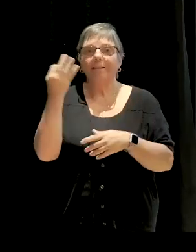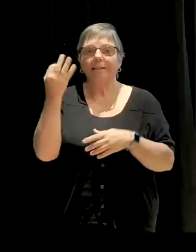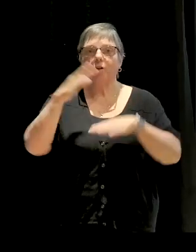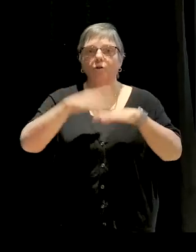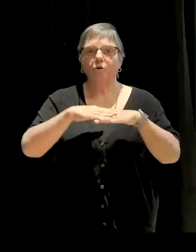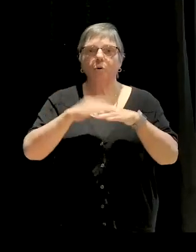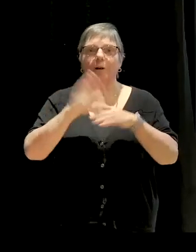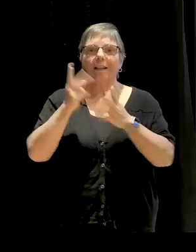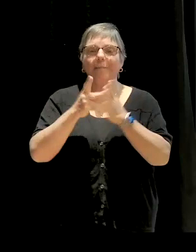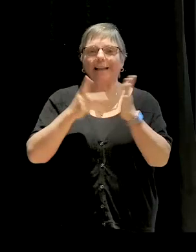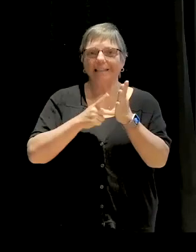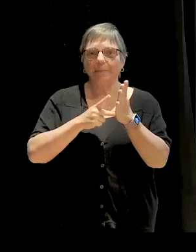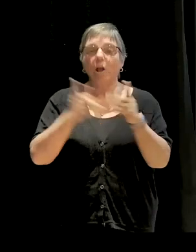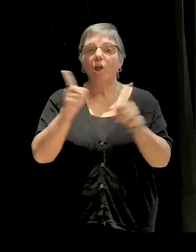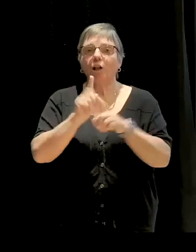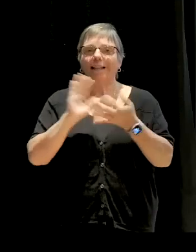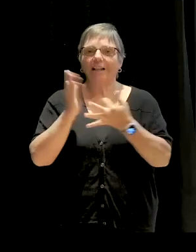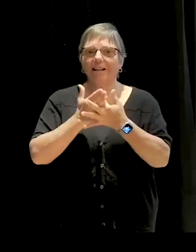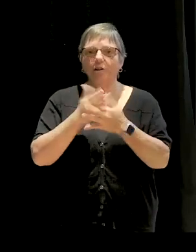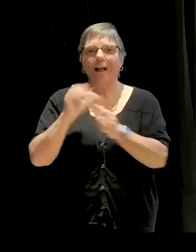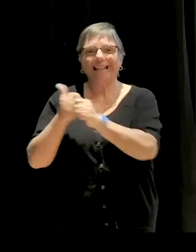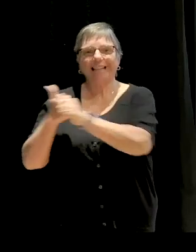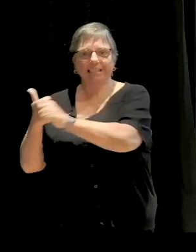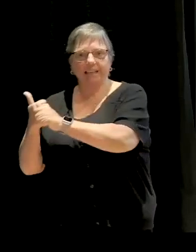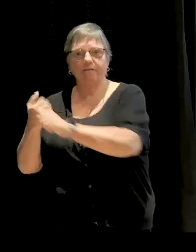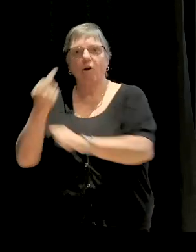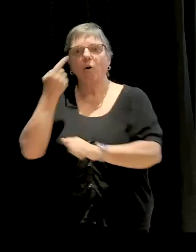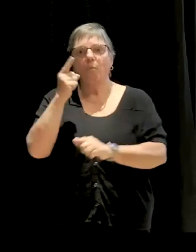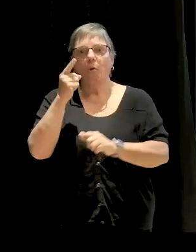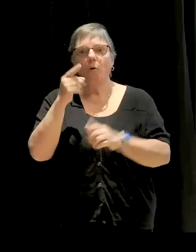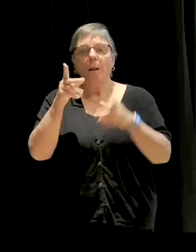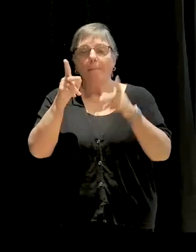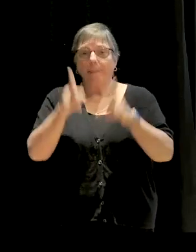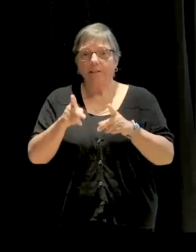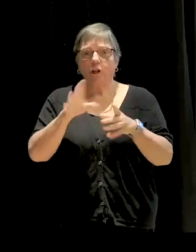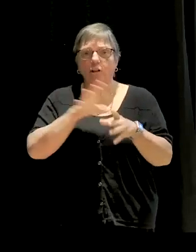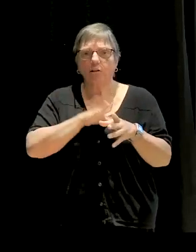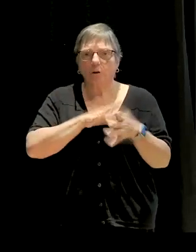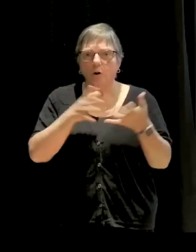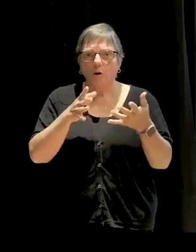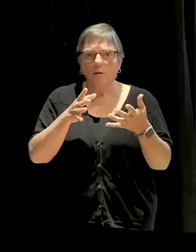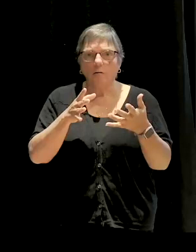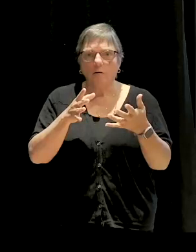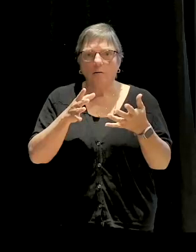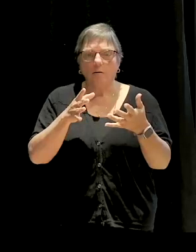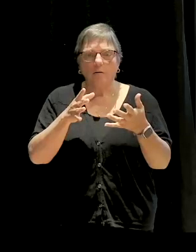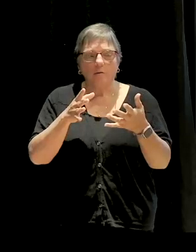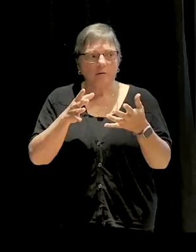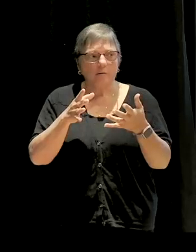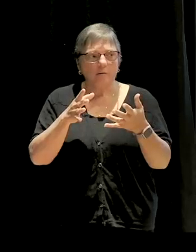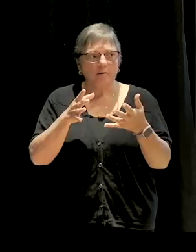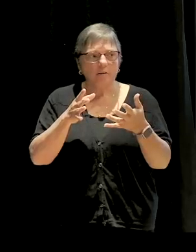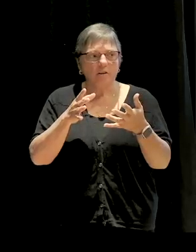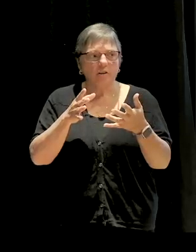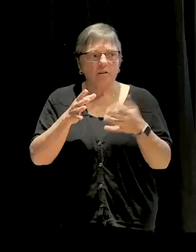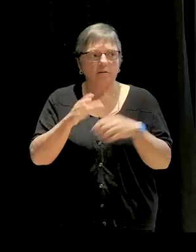de l'intervention affirmative pour bien répondre aux besoins des personnes qui pratiquent le chemsex. Le chemsex, c'est une pratique sexuelle qui implique la consommation